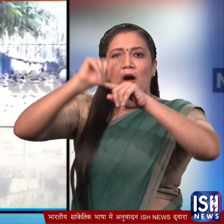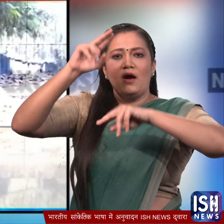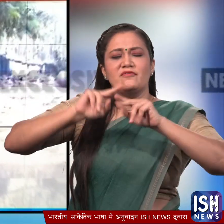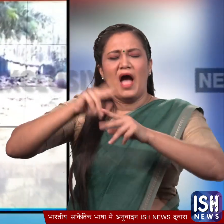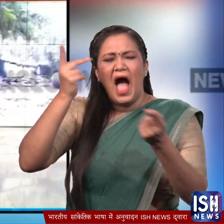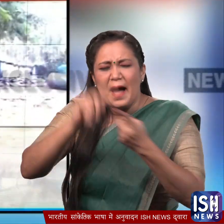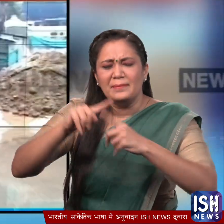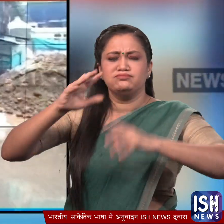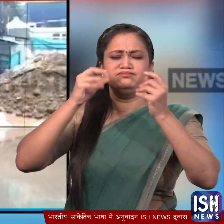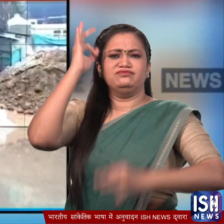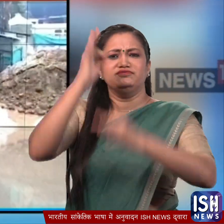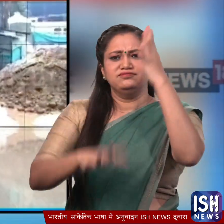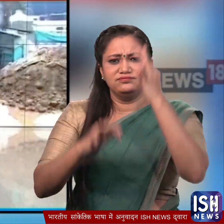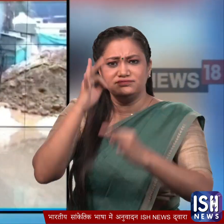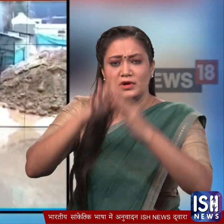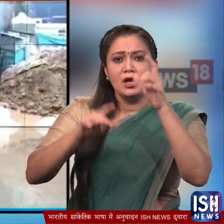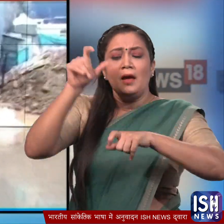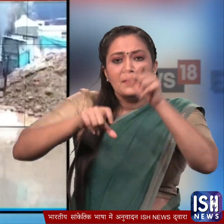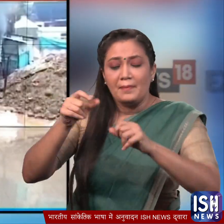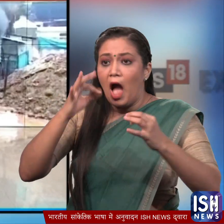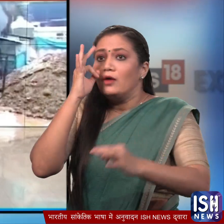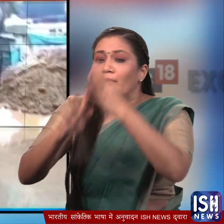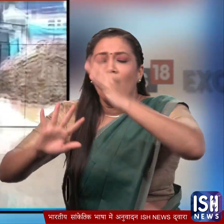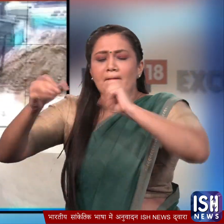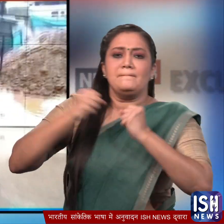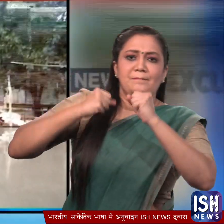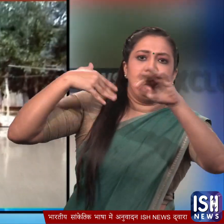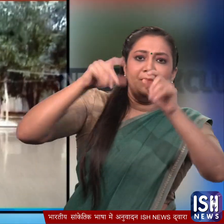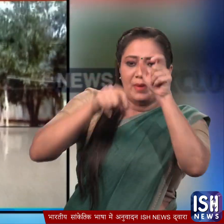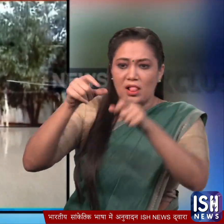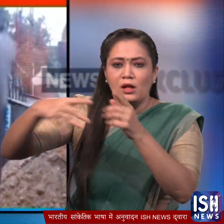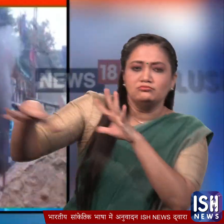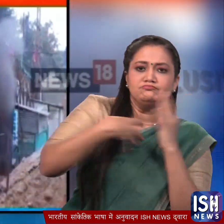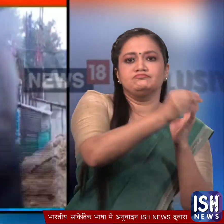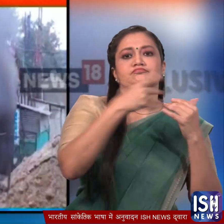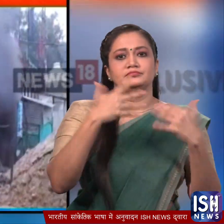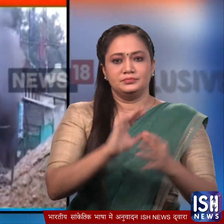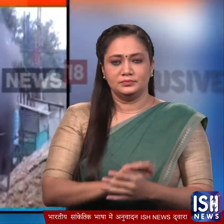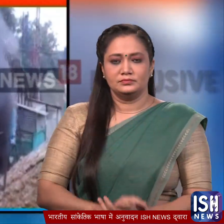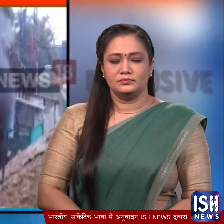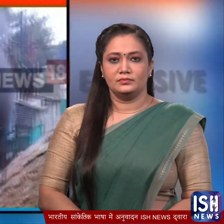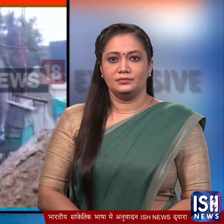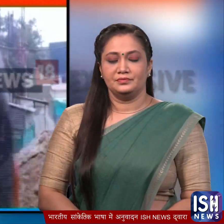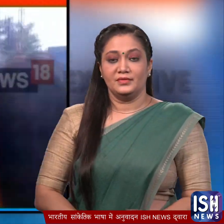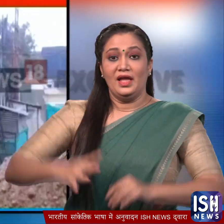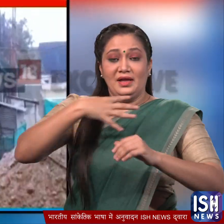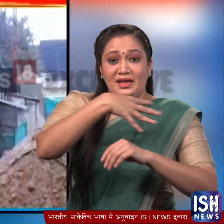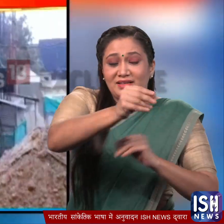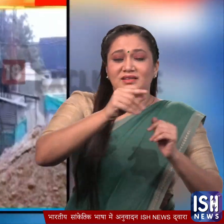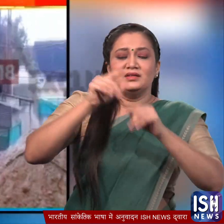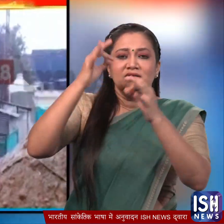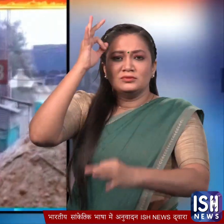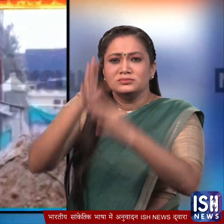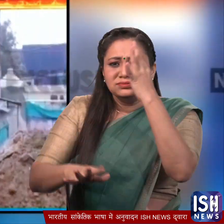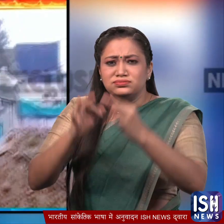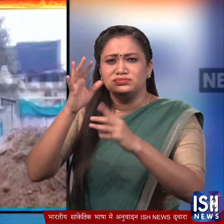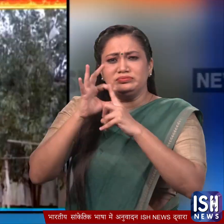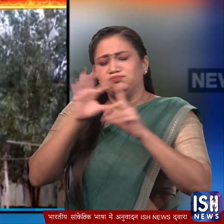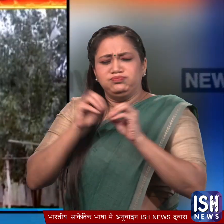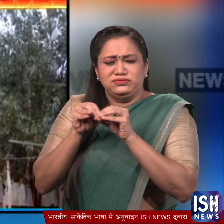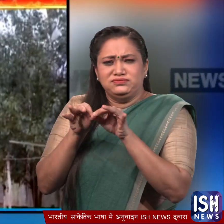पिछले साल जुलाई में ही हॉटशॉट्स को इन्हीं कारणों से हटाया जा चुका था। लेकिन राज कुंद्रा की कंपनी के अलग अलग व्हाट्सएप ग्रुप में हुई चैट सामने आई,